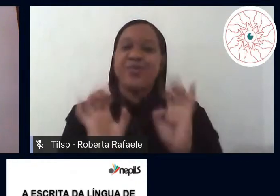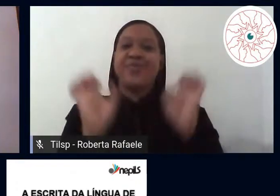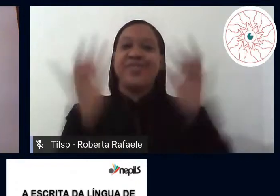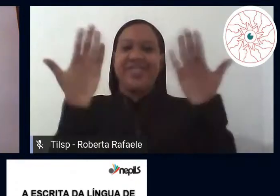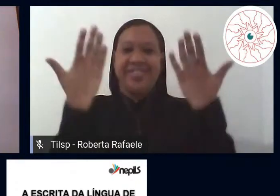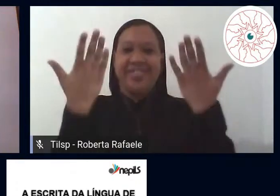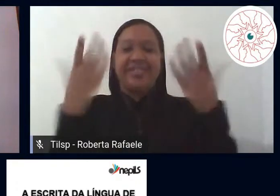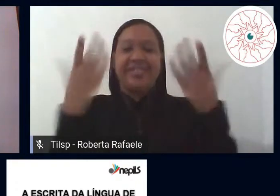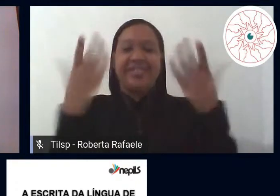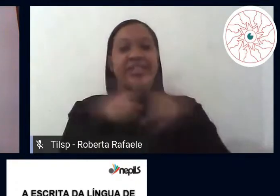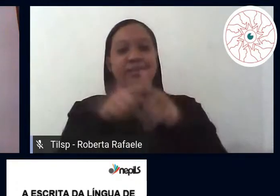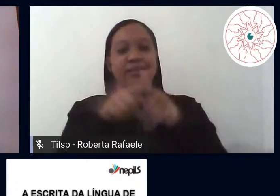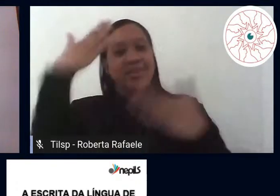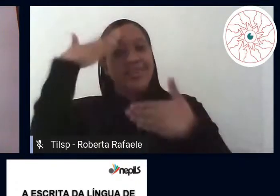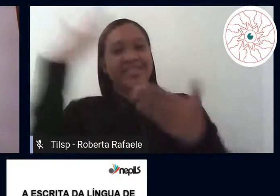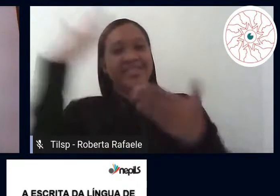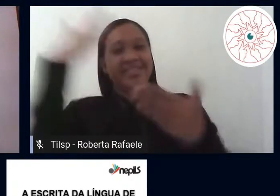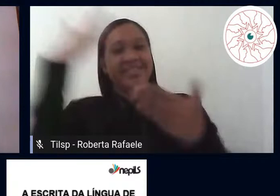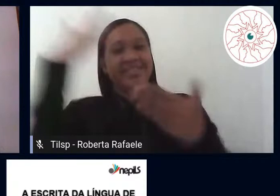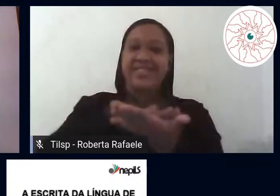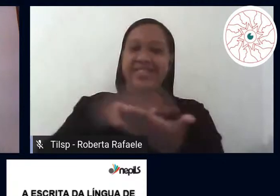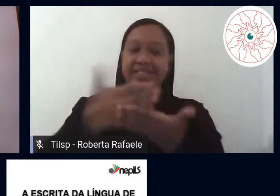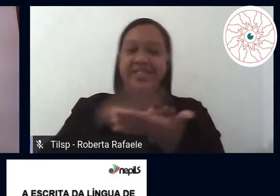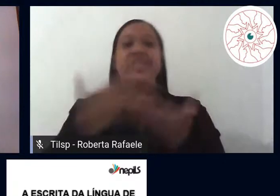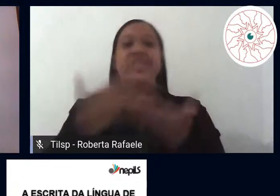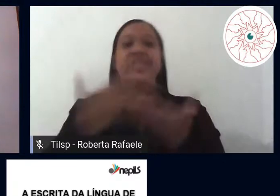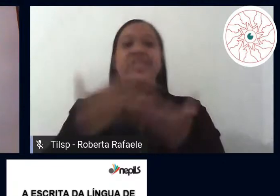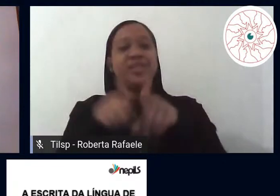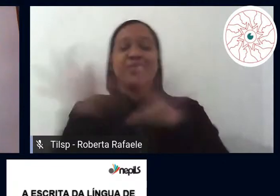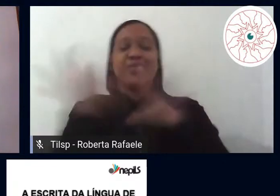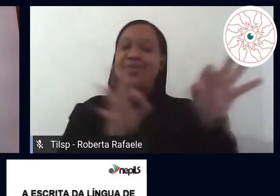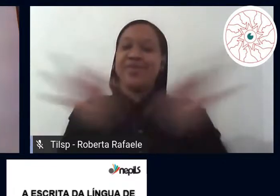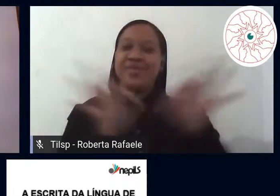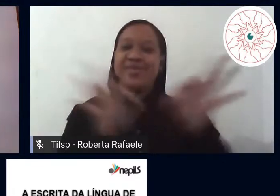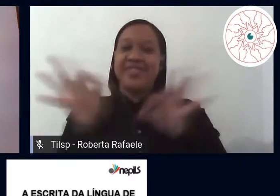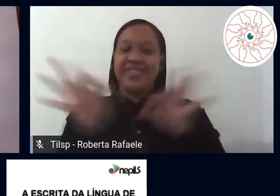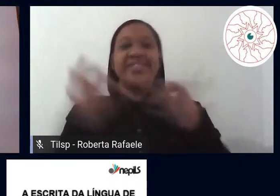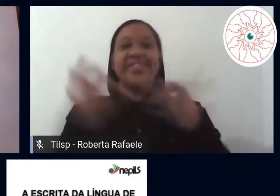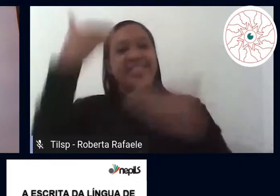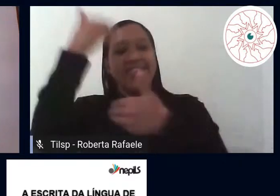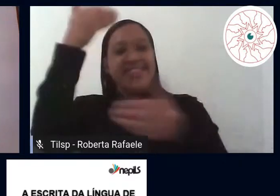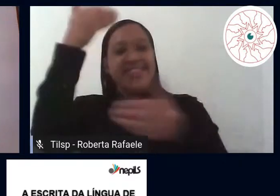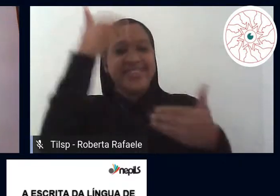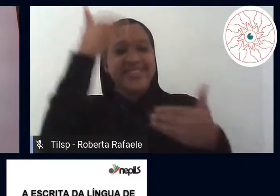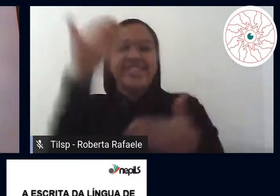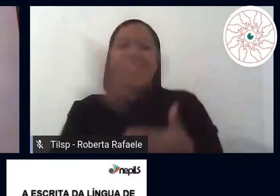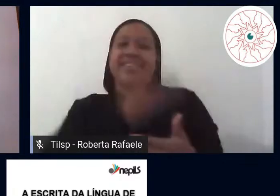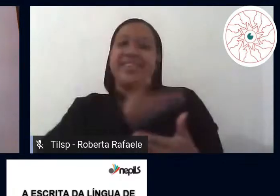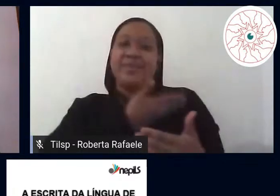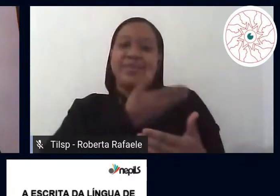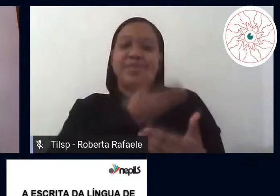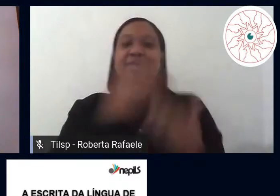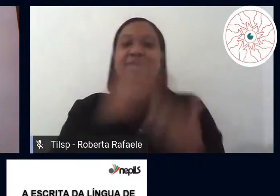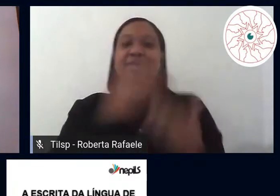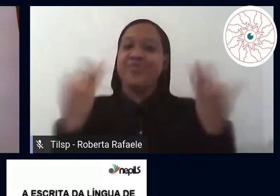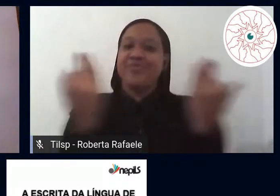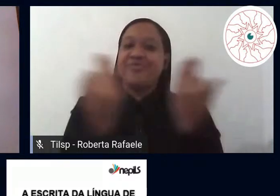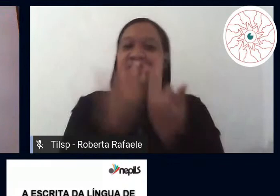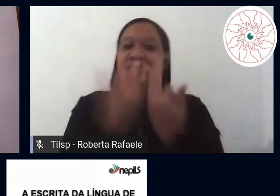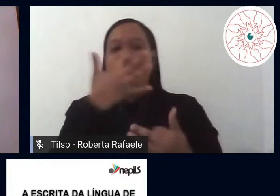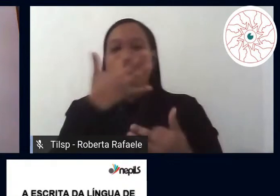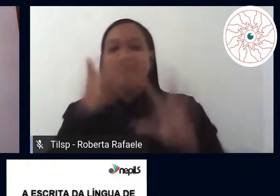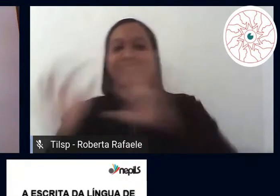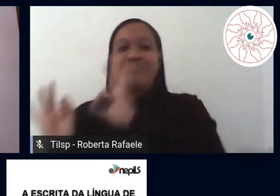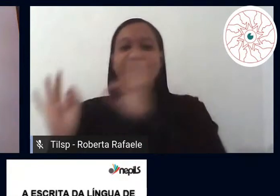amigos e parentes que estão aqui prestigiando o trabalho de cada um de nós. Bem, eu sou Tatiana, né?